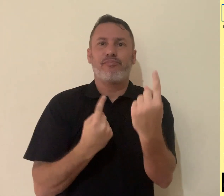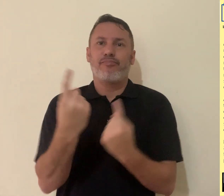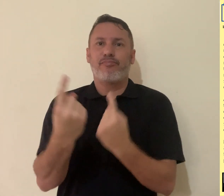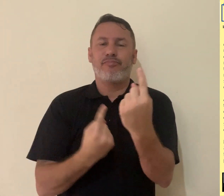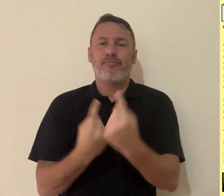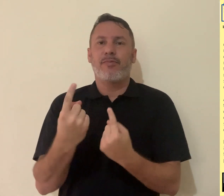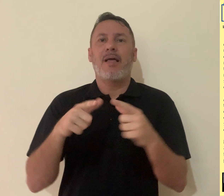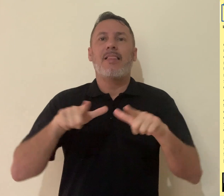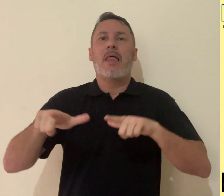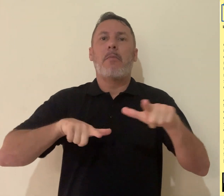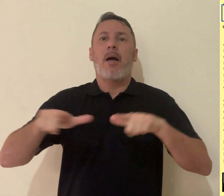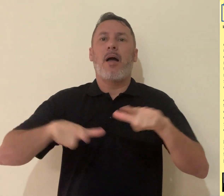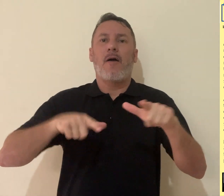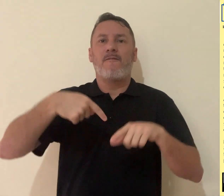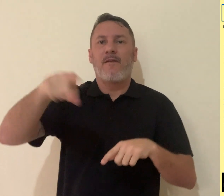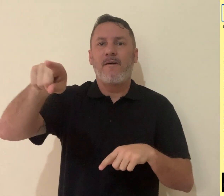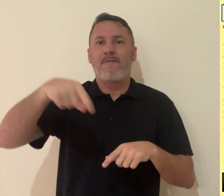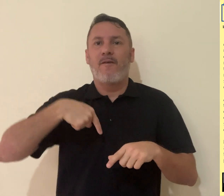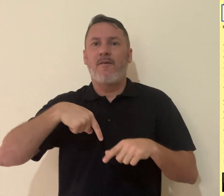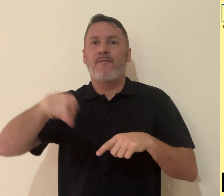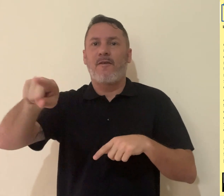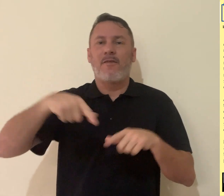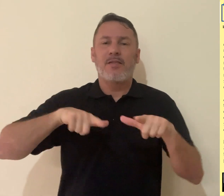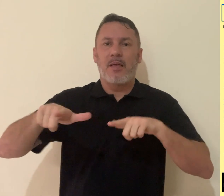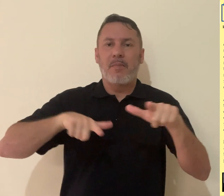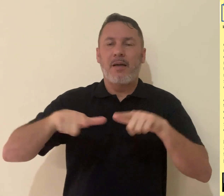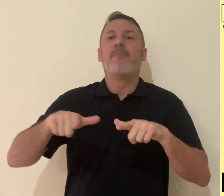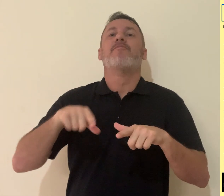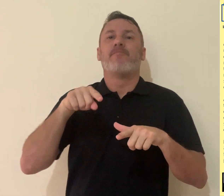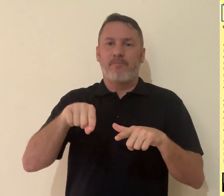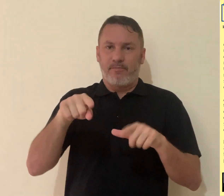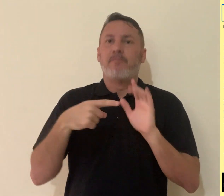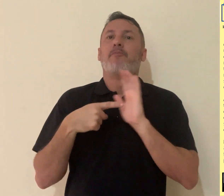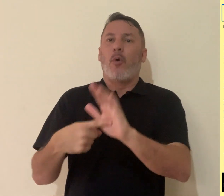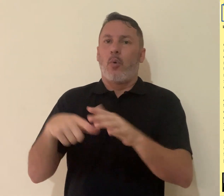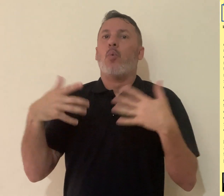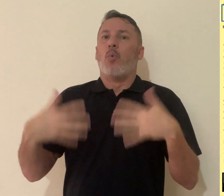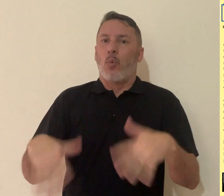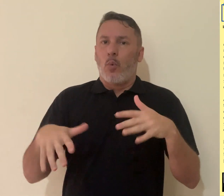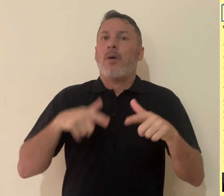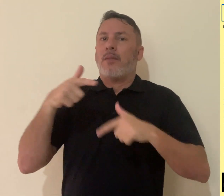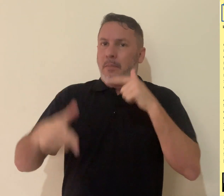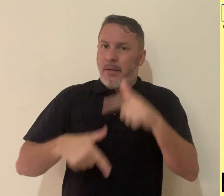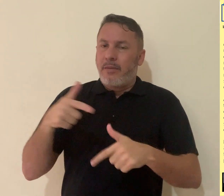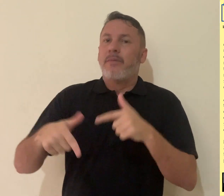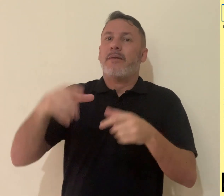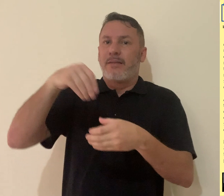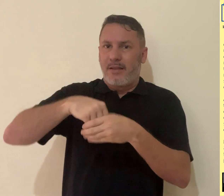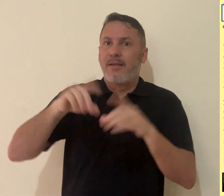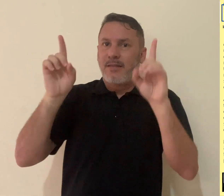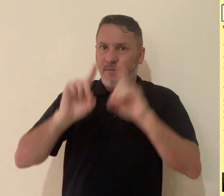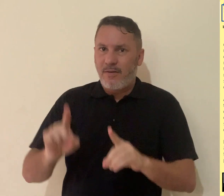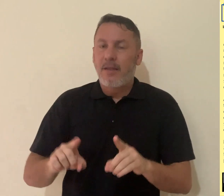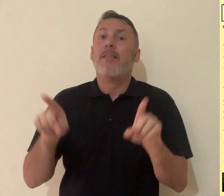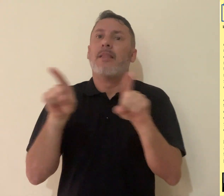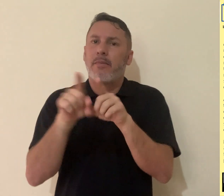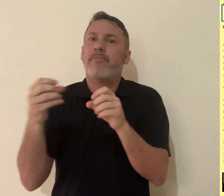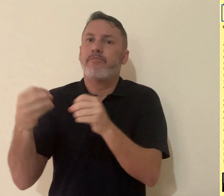deslocamento até o trabalho situação que retrata a realidade desse grupo de trabalhadores e trabalhadoras